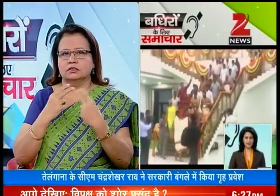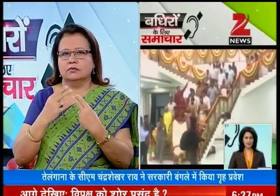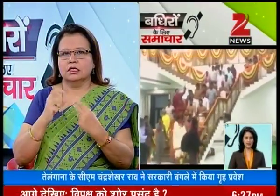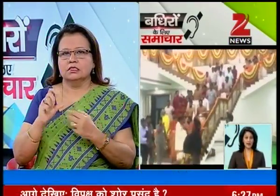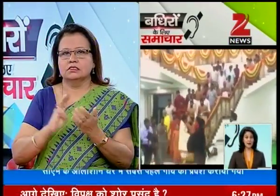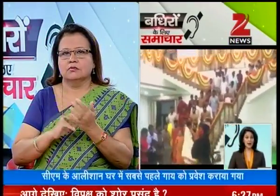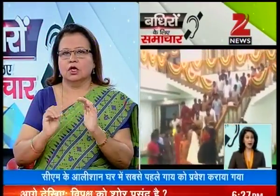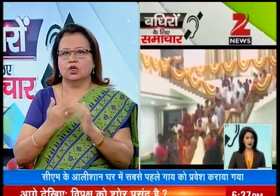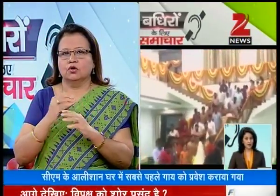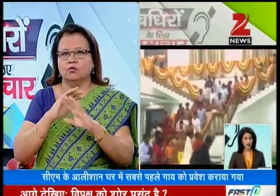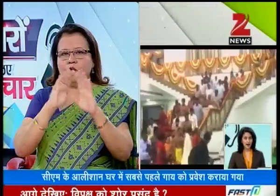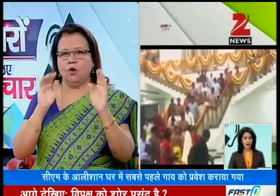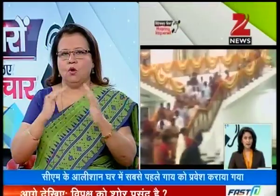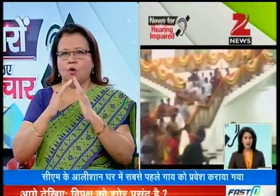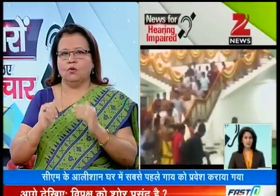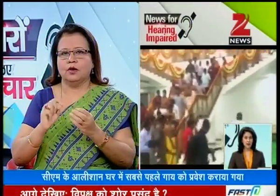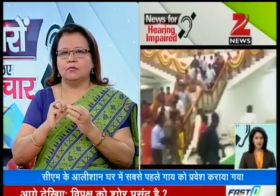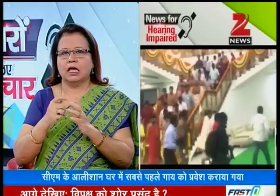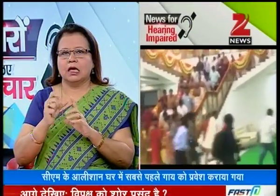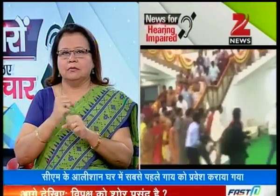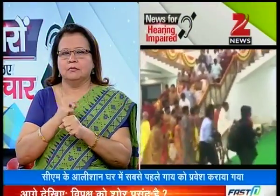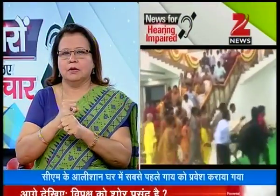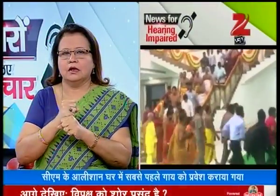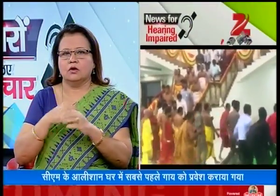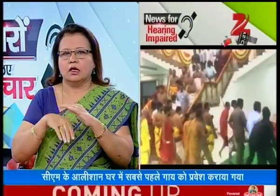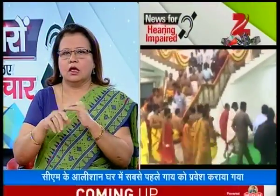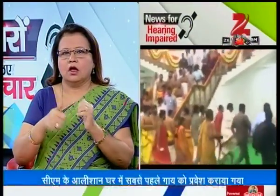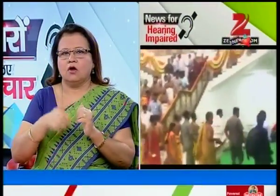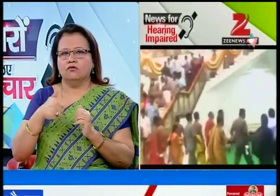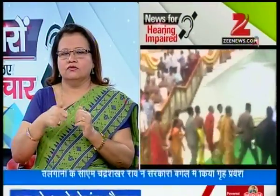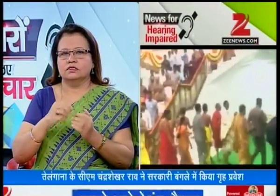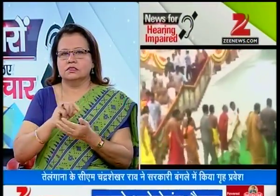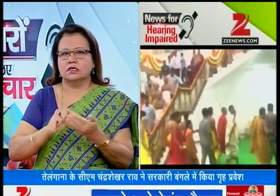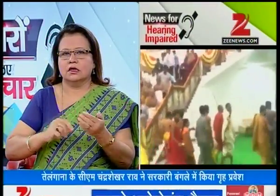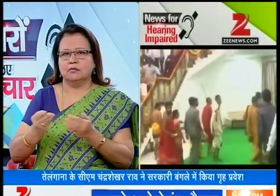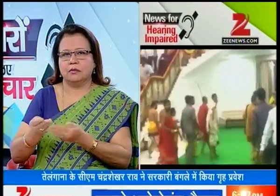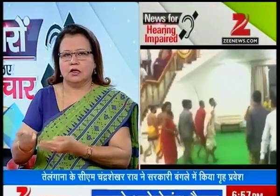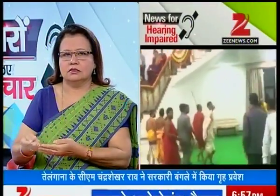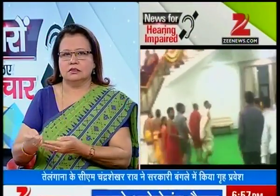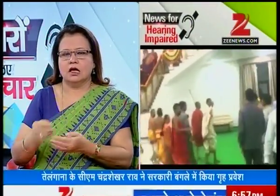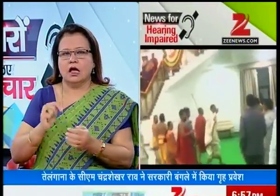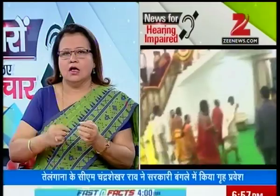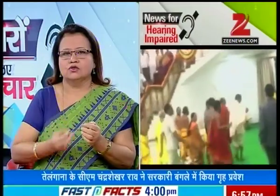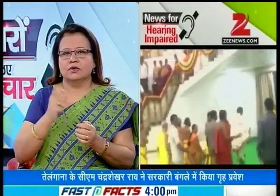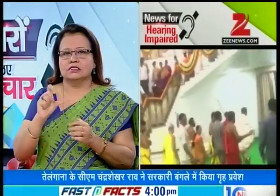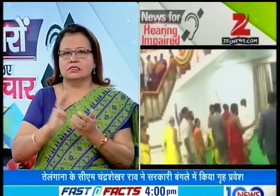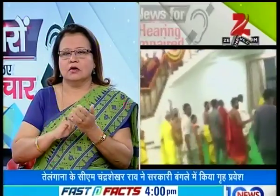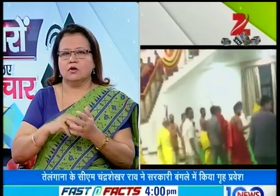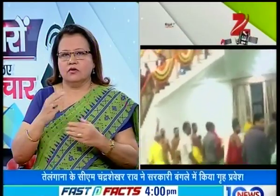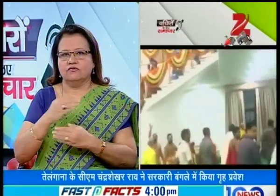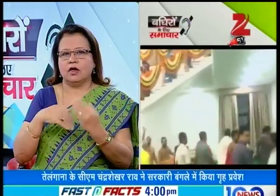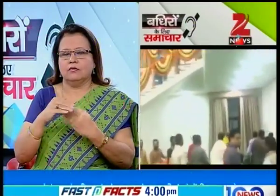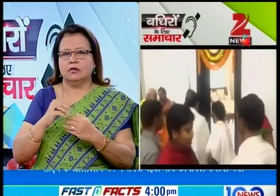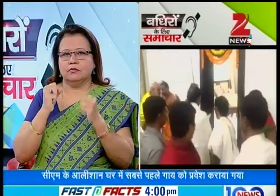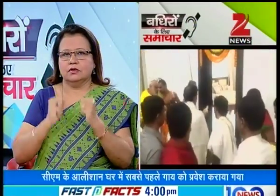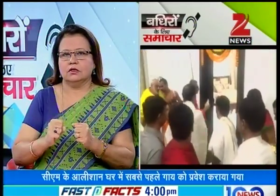में है सीएम का नया आशियाना बेगम पेठ में उनके कैंप ऑफिस के बगल में ही बना है आज सुबह सीएम और उनके